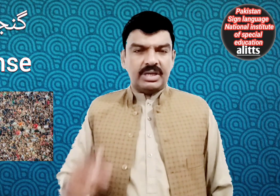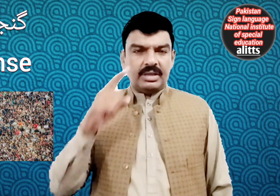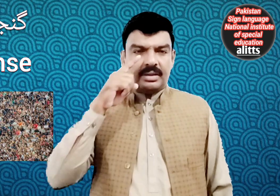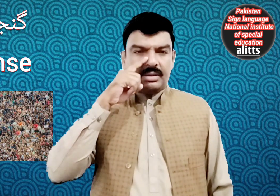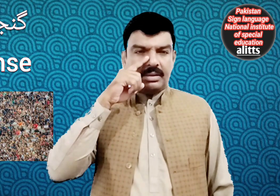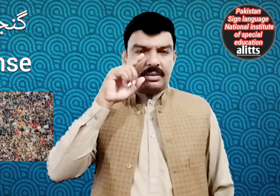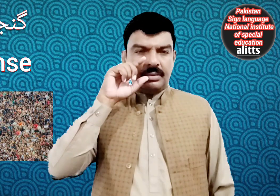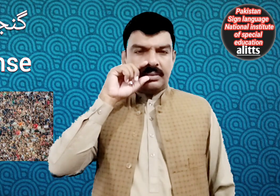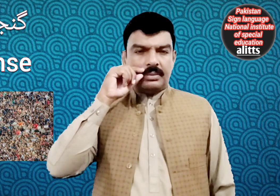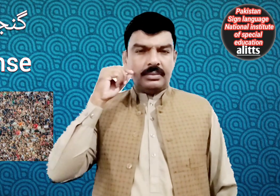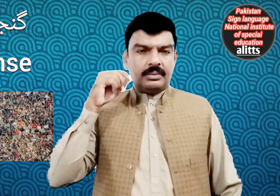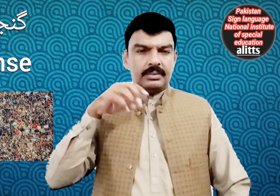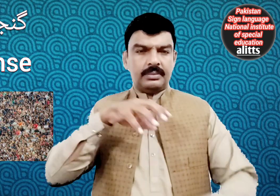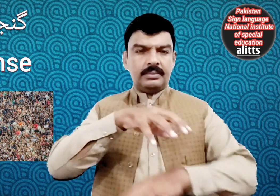गुंजान।